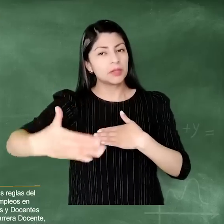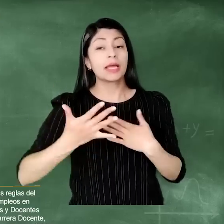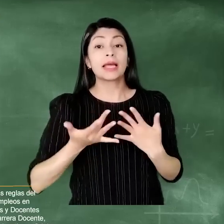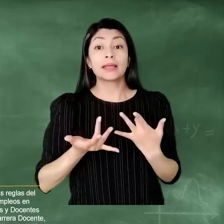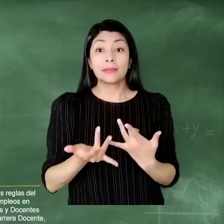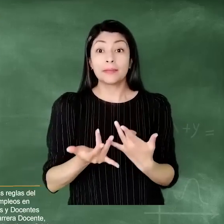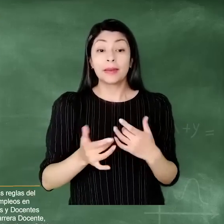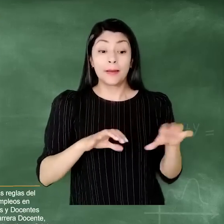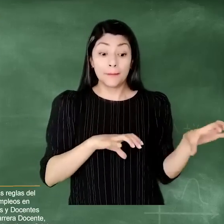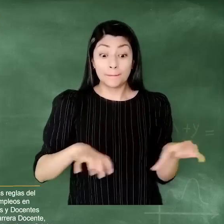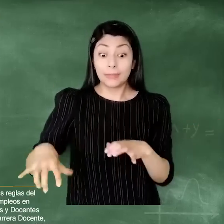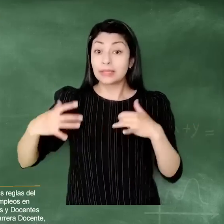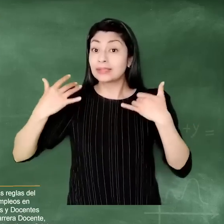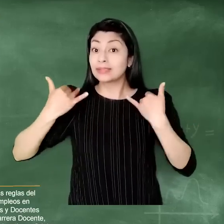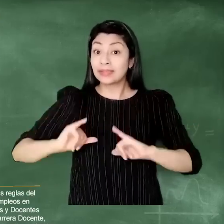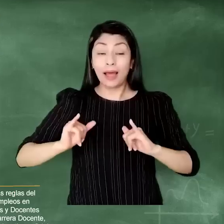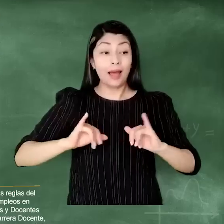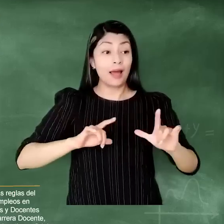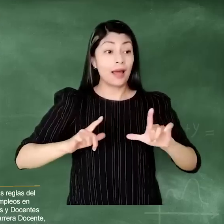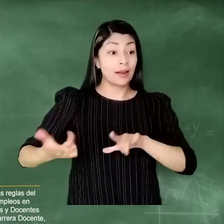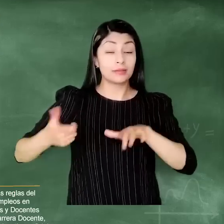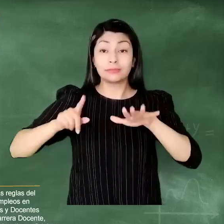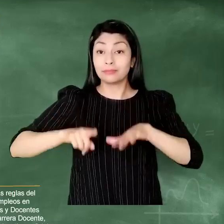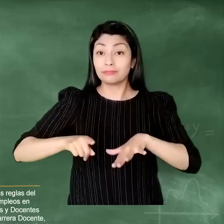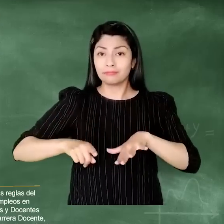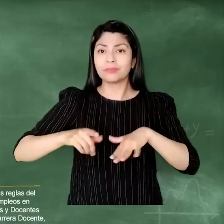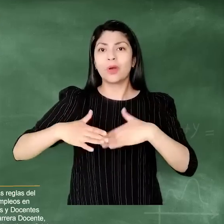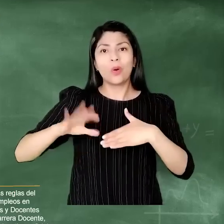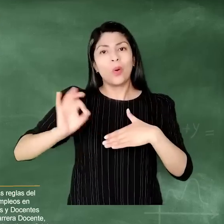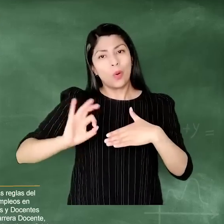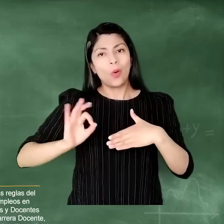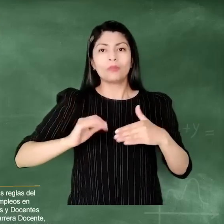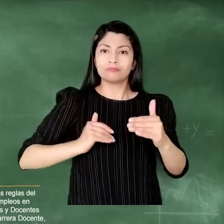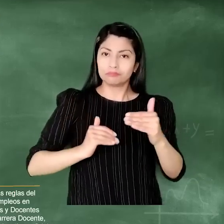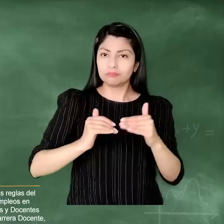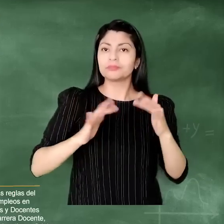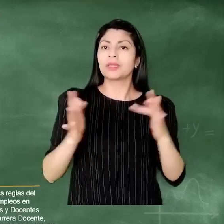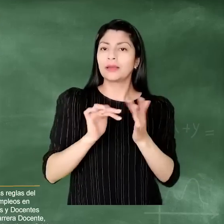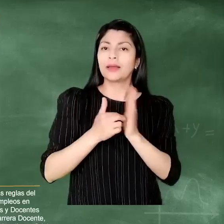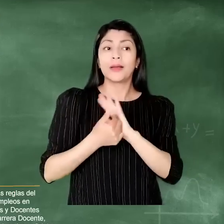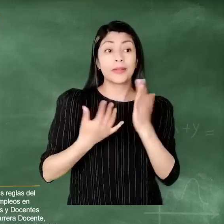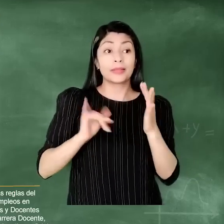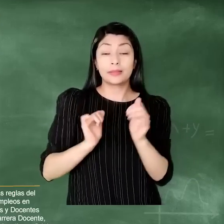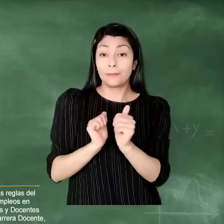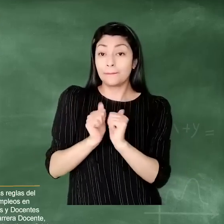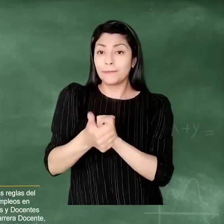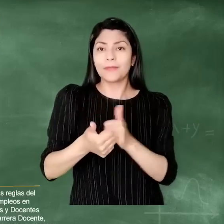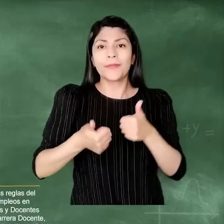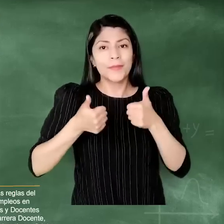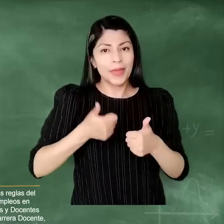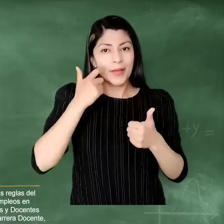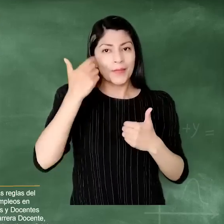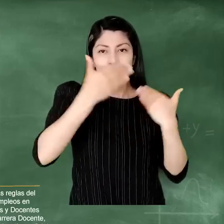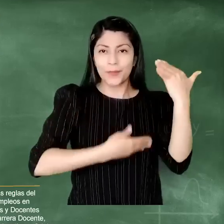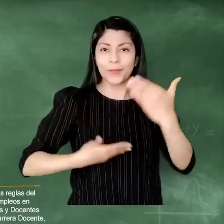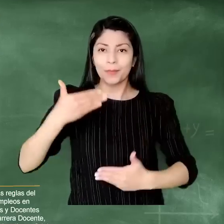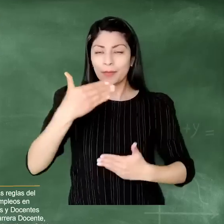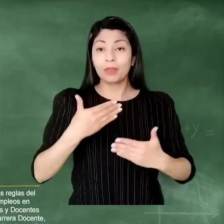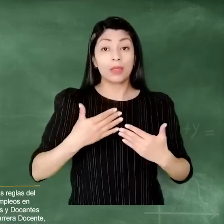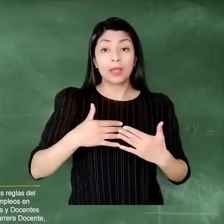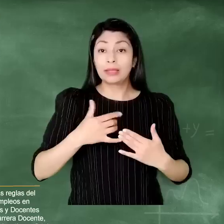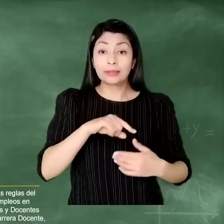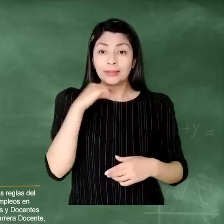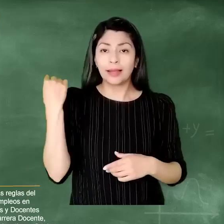manera temporal hasta tanto el servidor supere el periodo de prueba en el nuevo cargo. Si no supera el periodo de